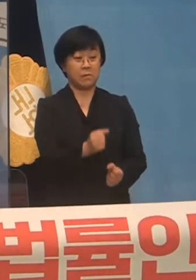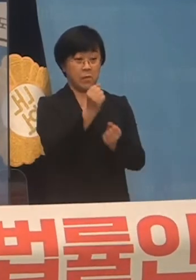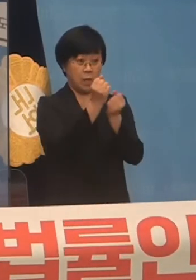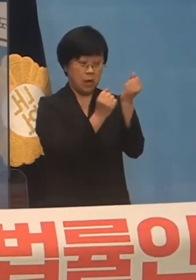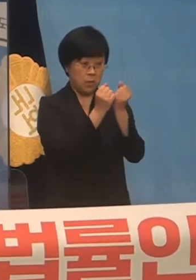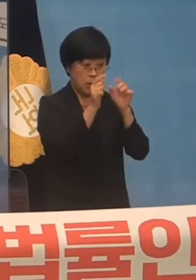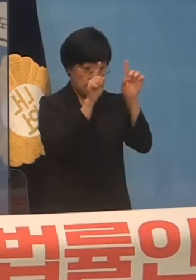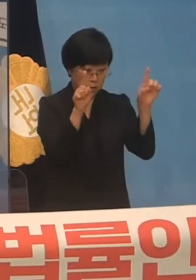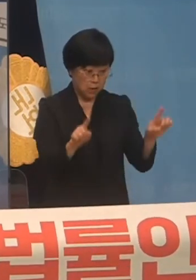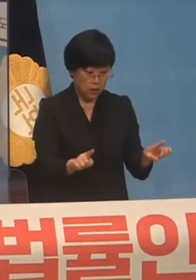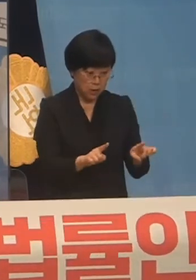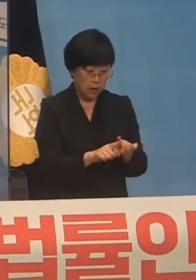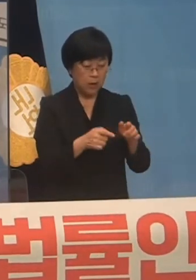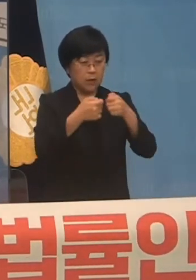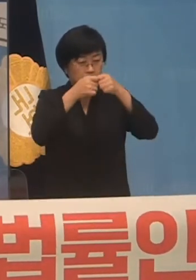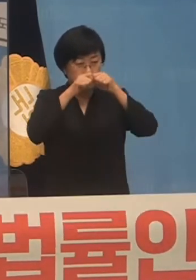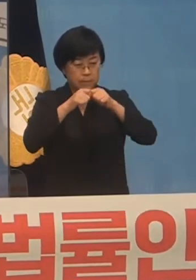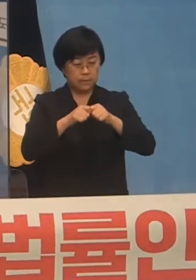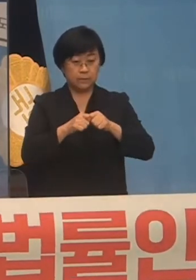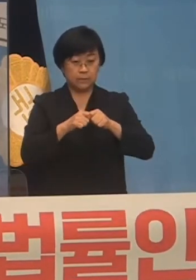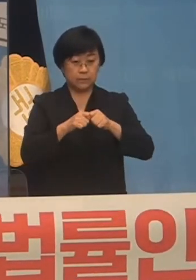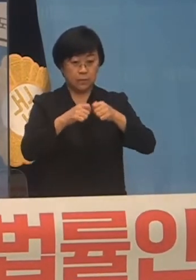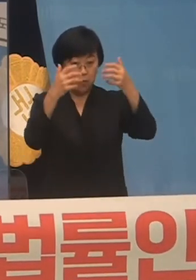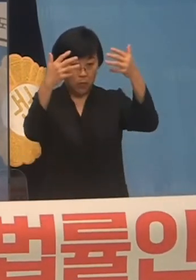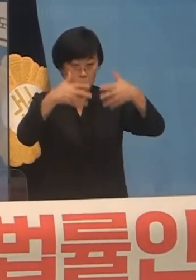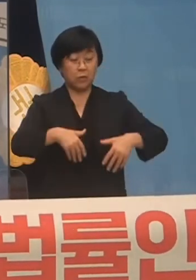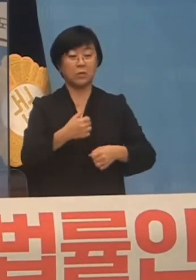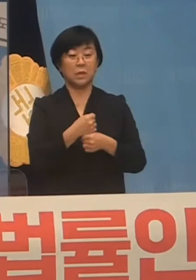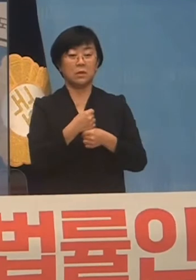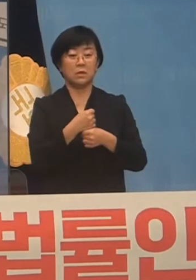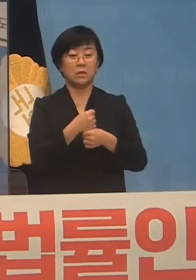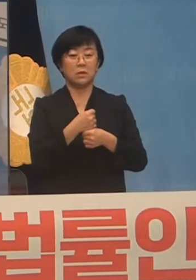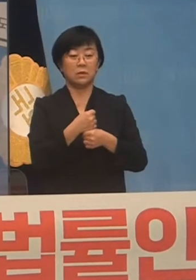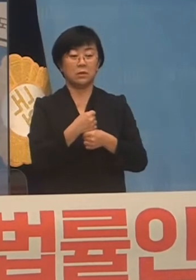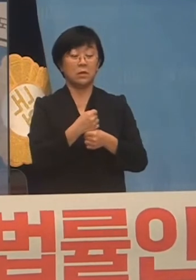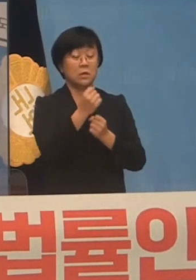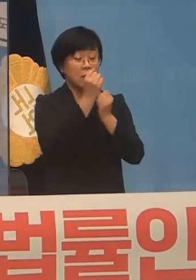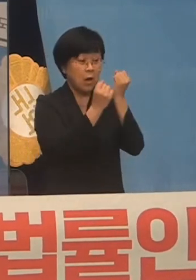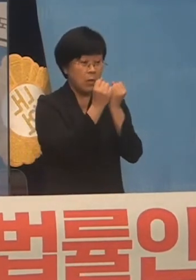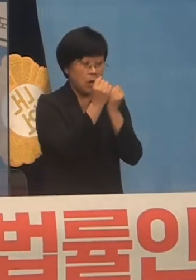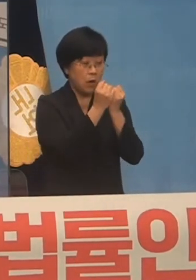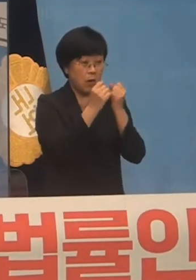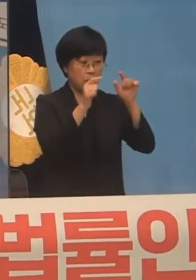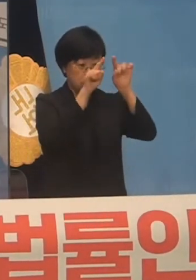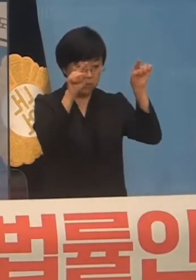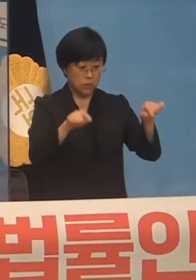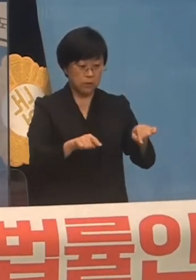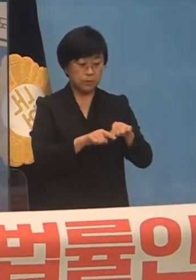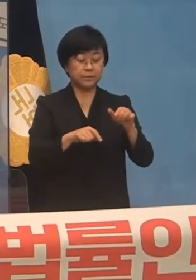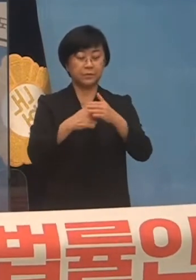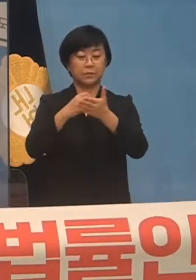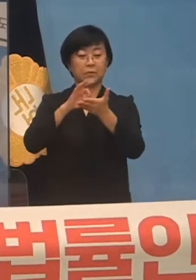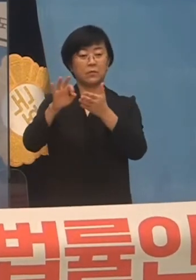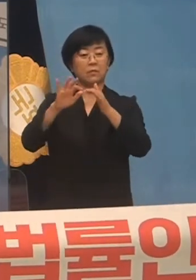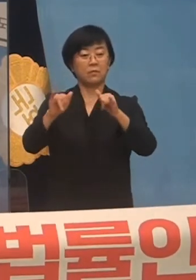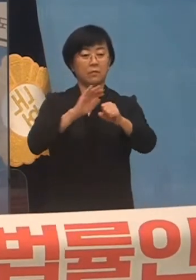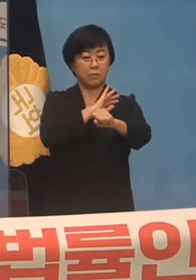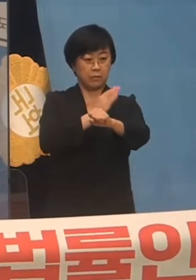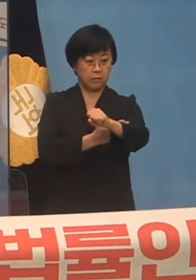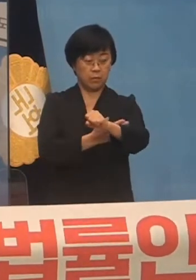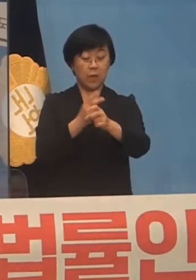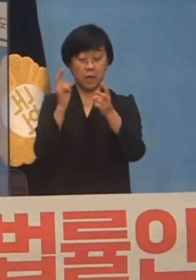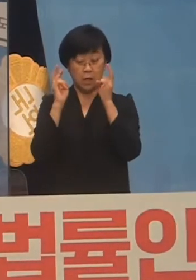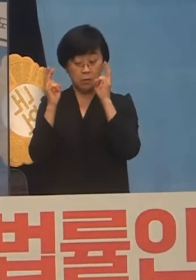설명서에 대한 촘촘한 의무 요건을 만들었습니다. 설명서에 소비자의 권리 및